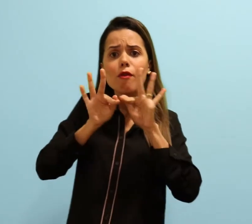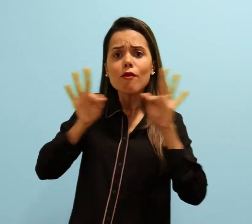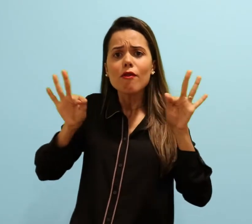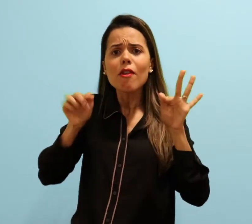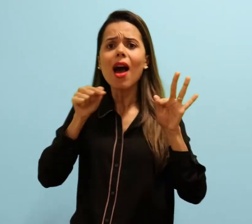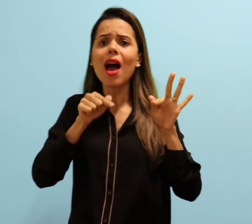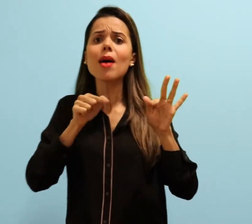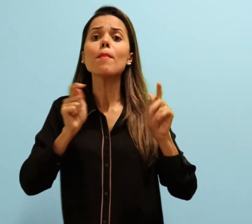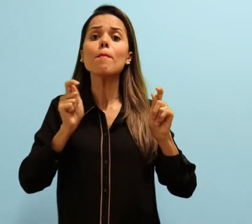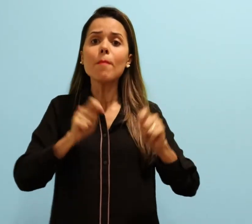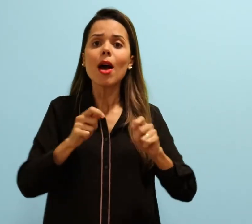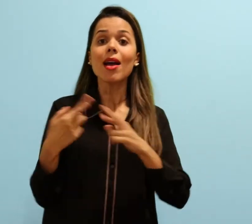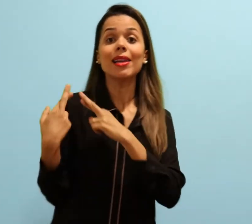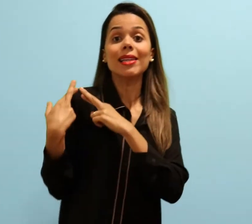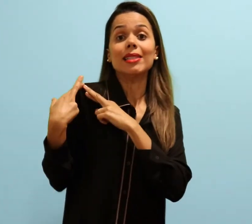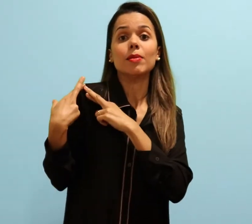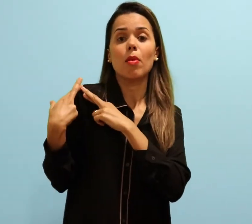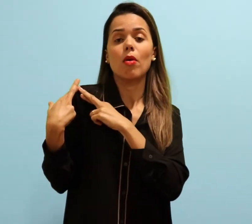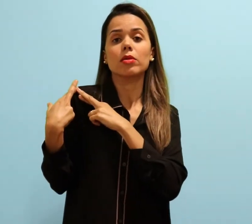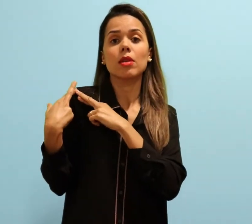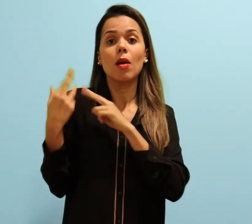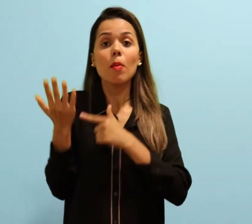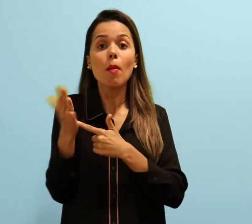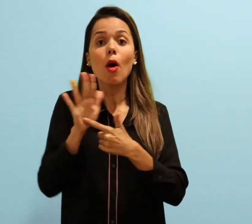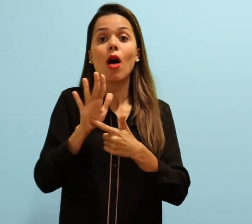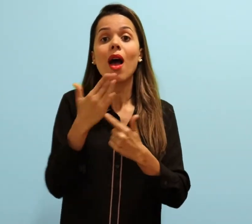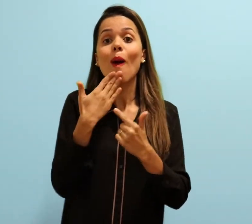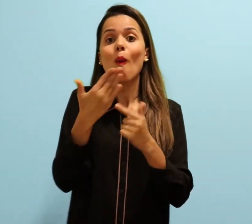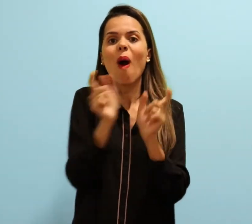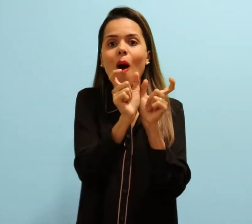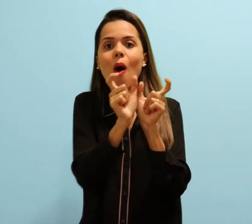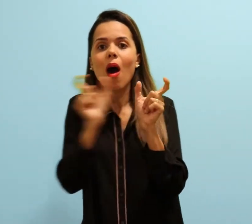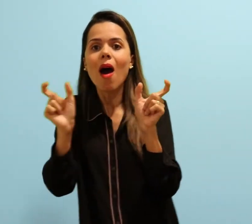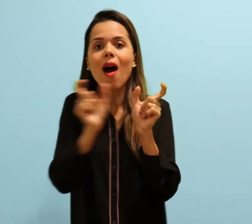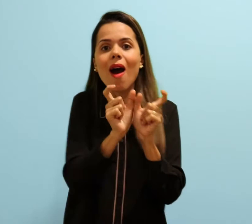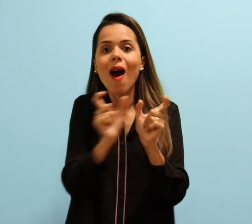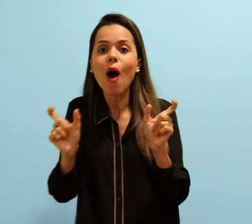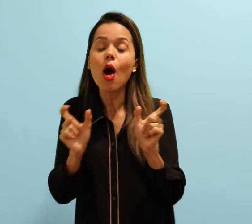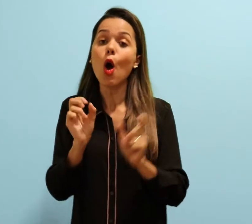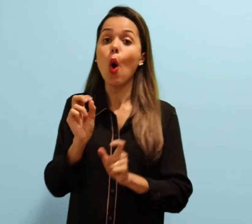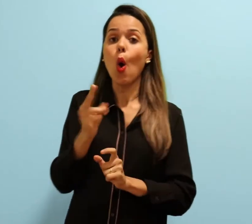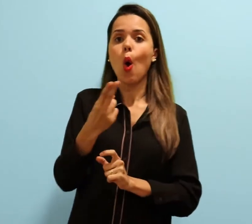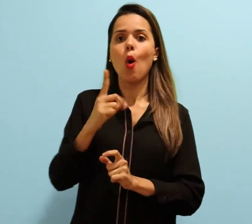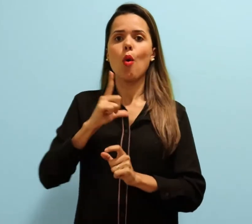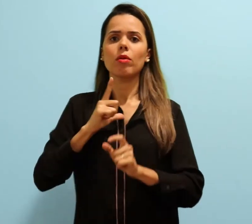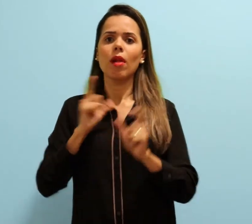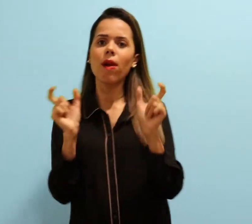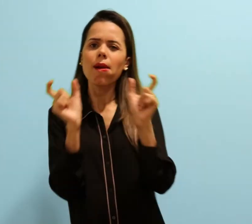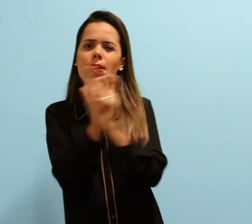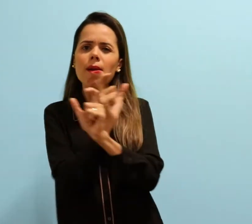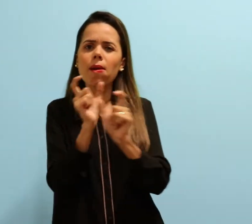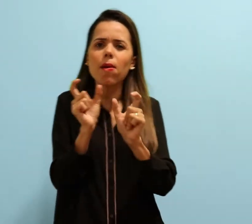pode sim ser responsável por estabelecer esta ordem ou então possibilitar uma